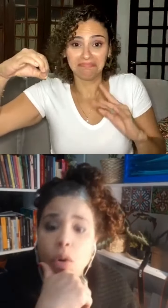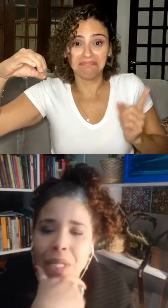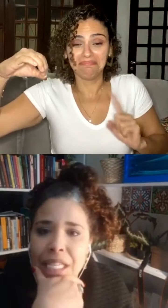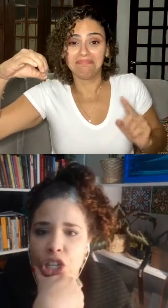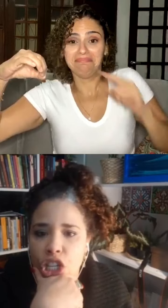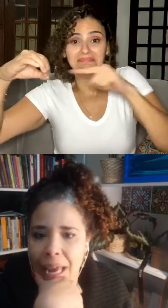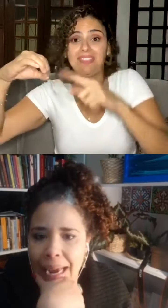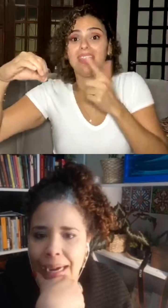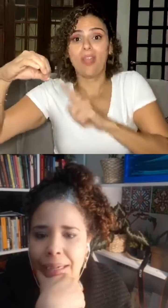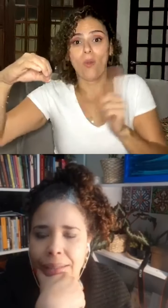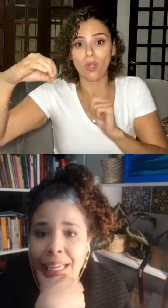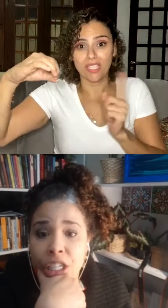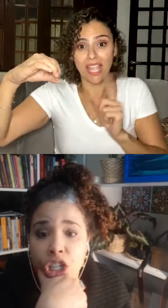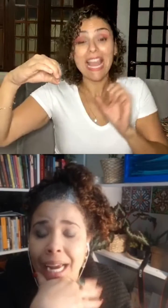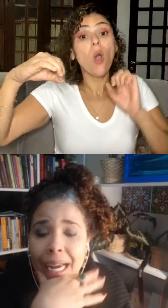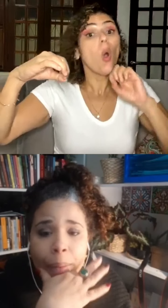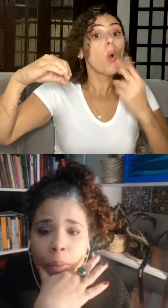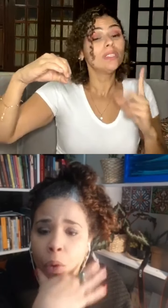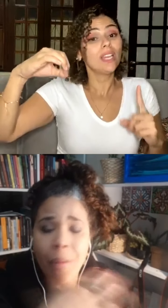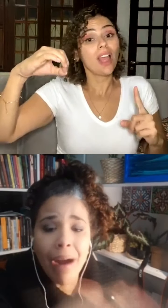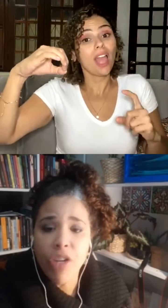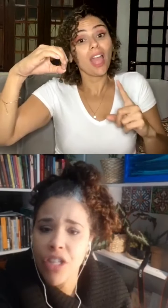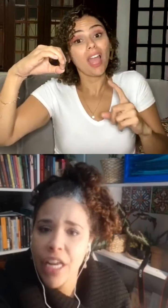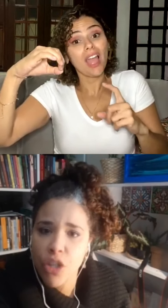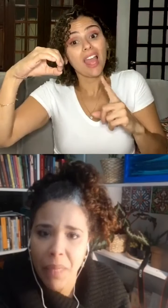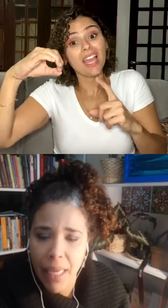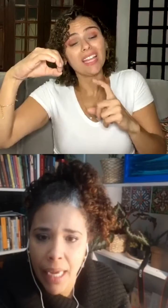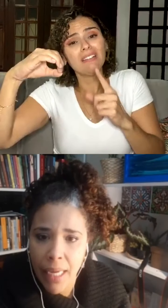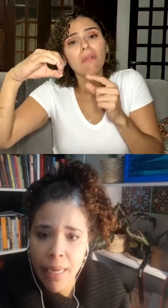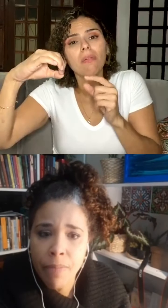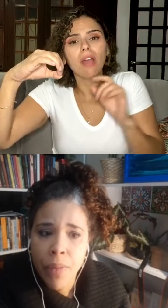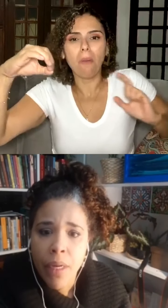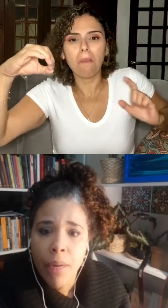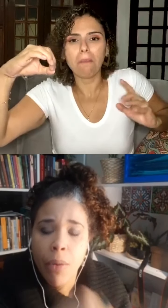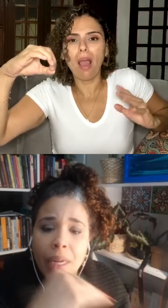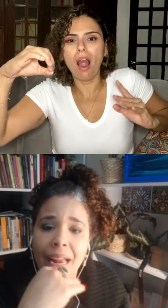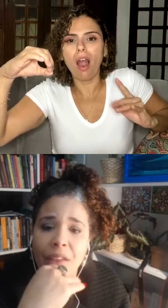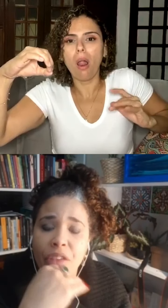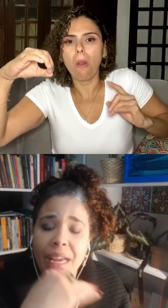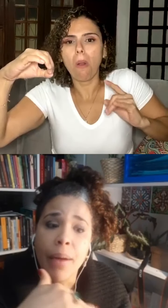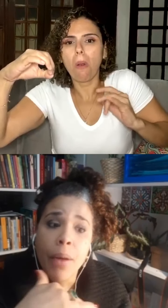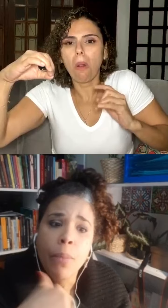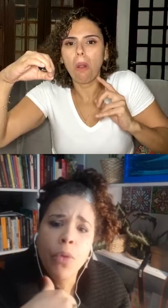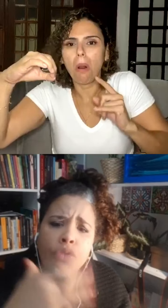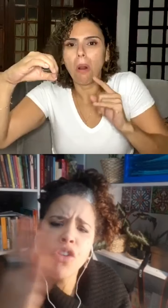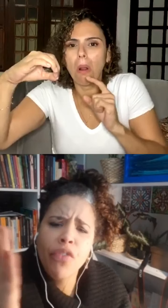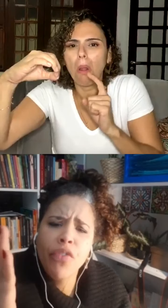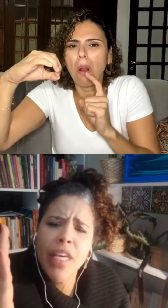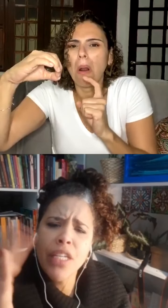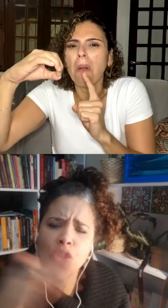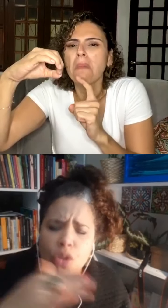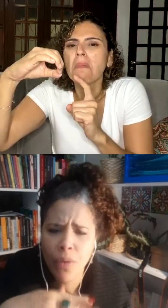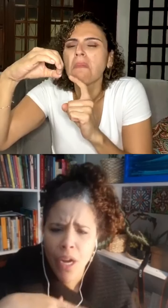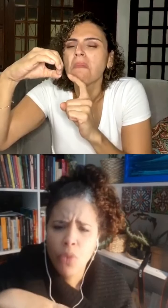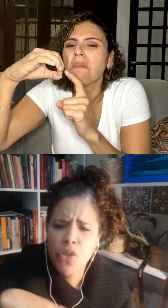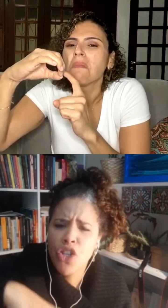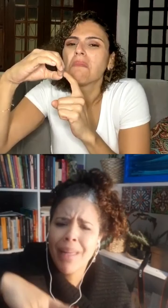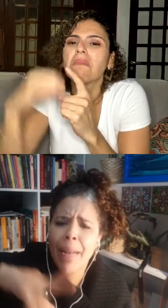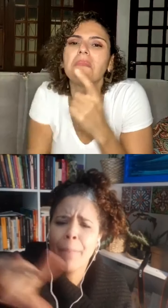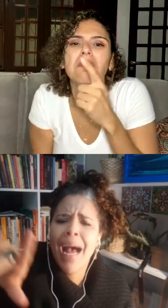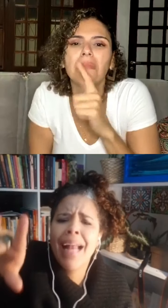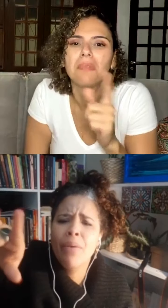Ou se chega, ele chega com uma quantidade pequena, porque fica muito difícil, o